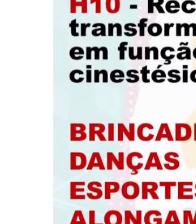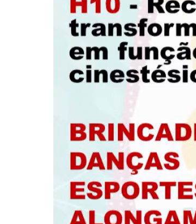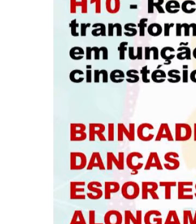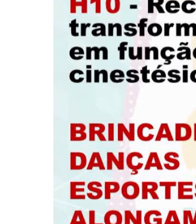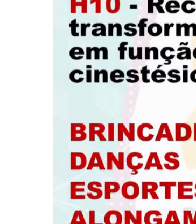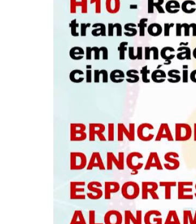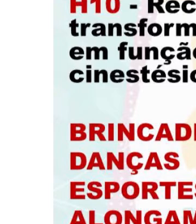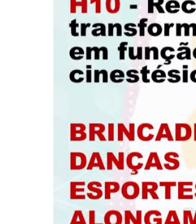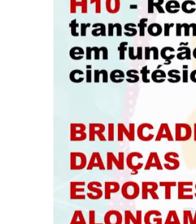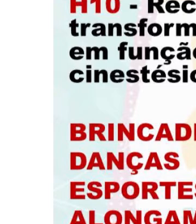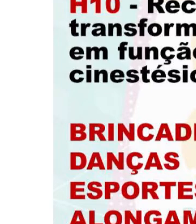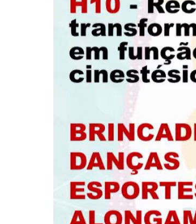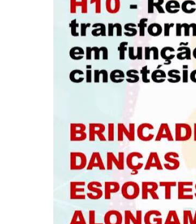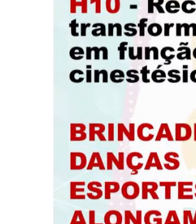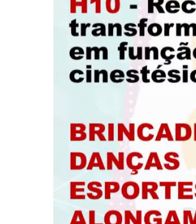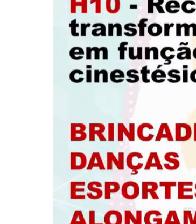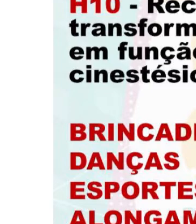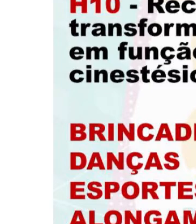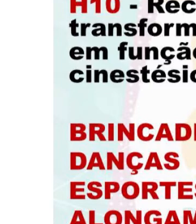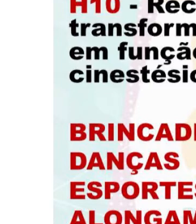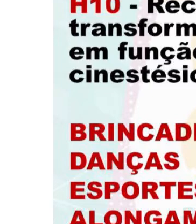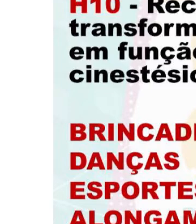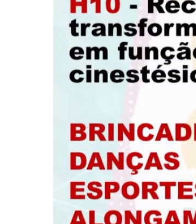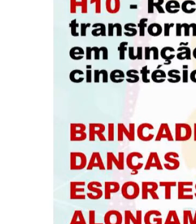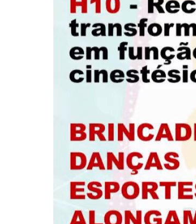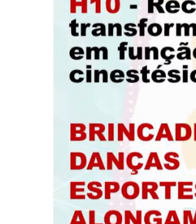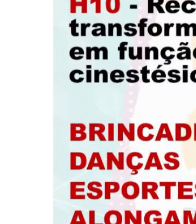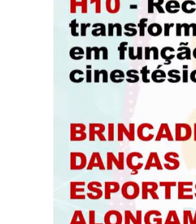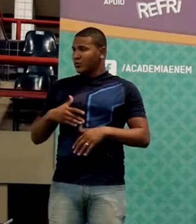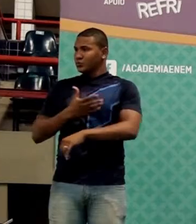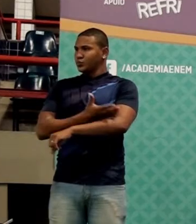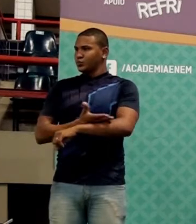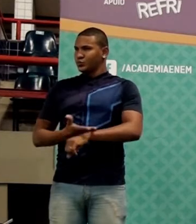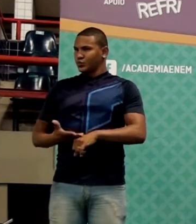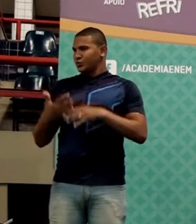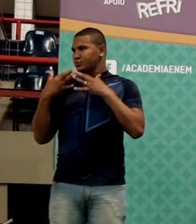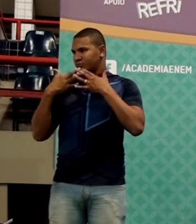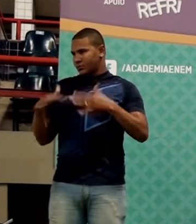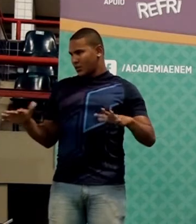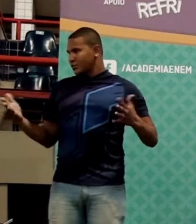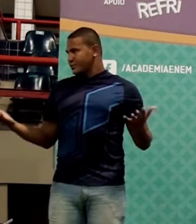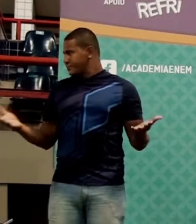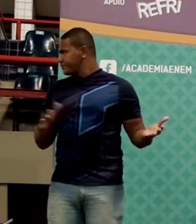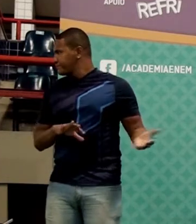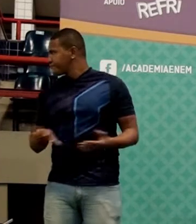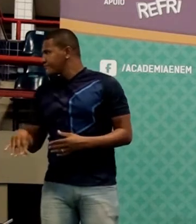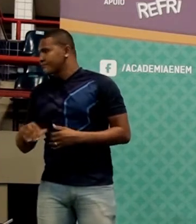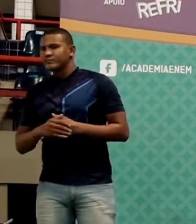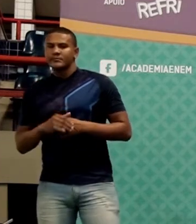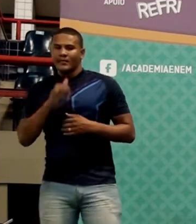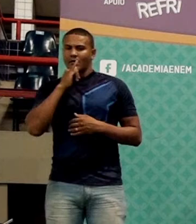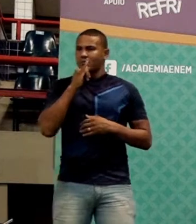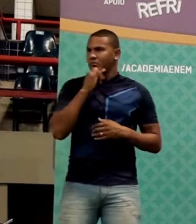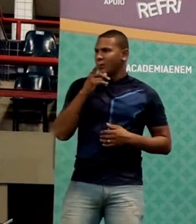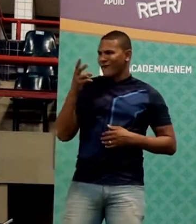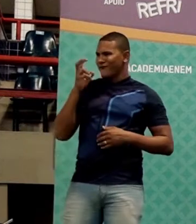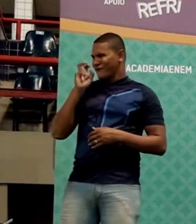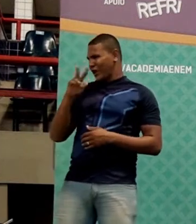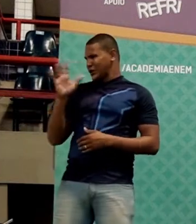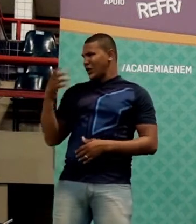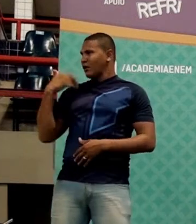transformação de hábitos corporais. Nós já vimos que esses hábitos corporais, eles foram se